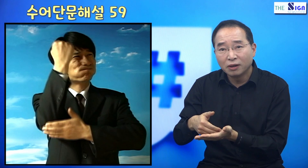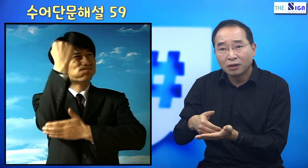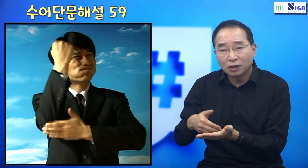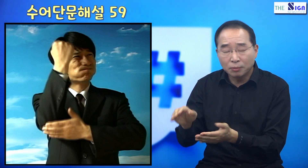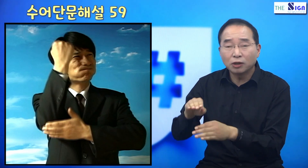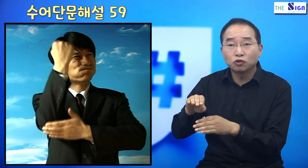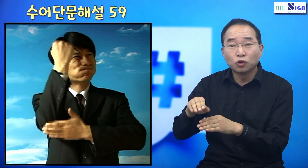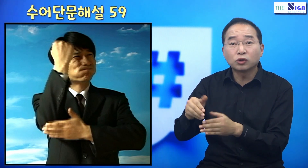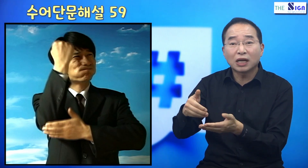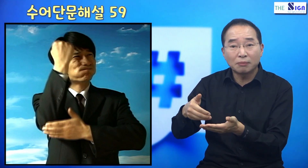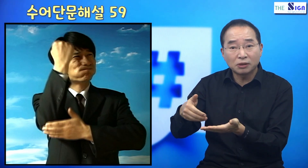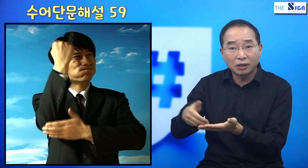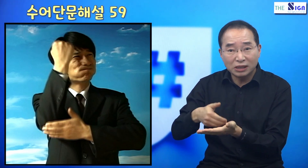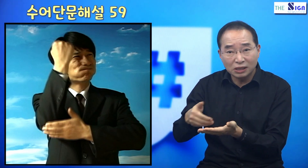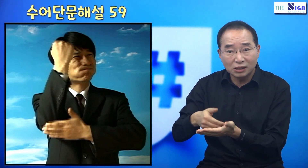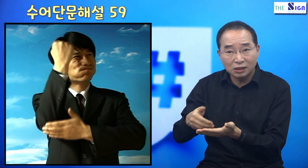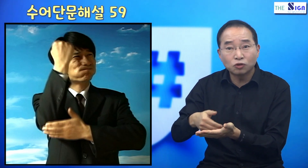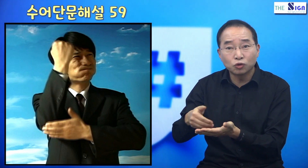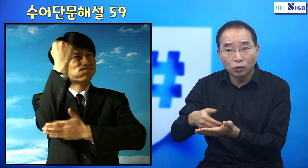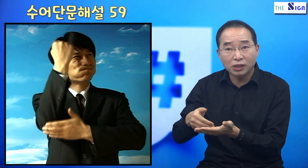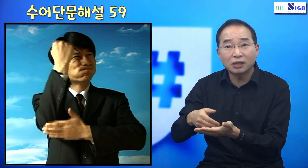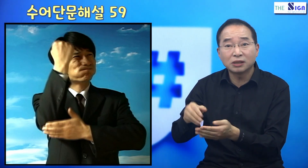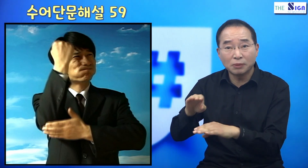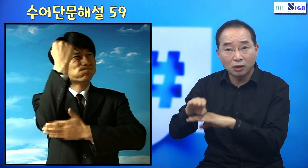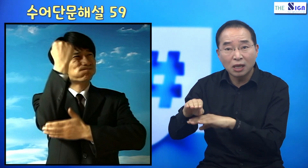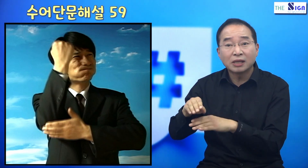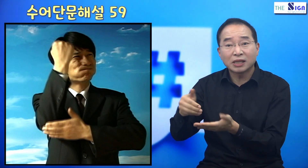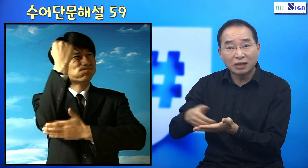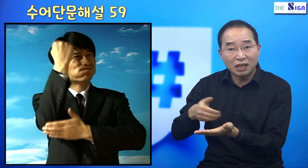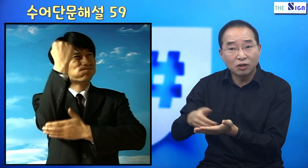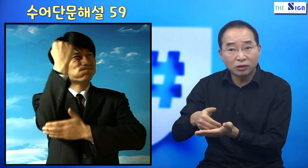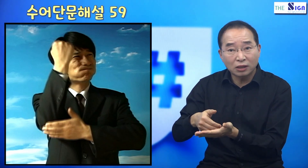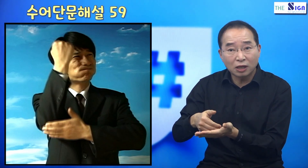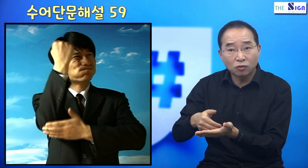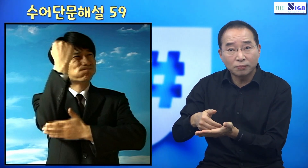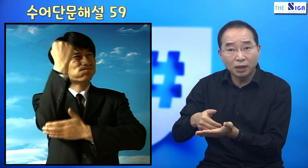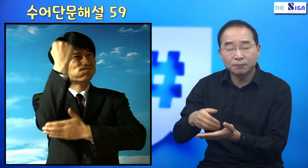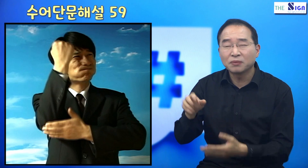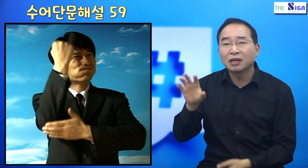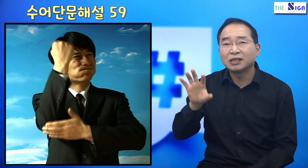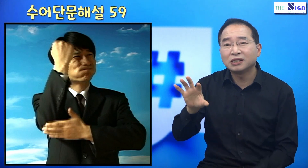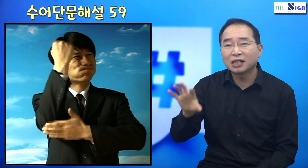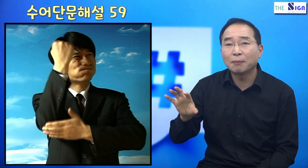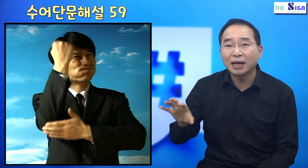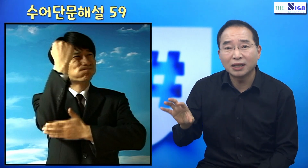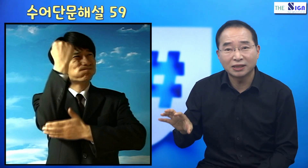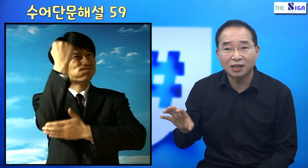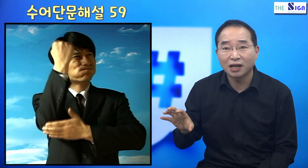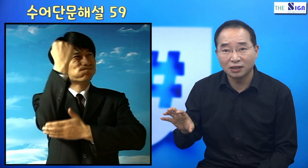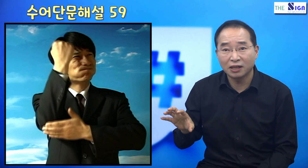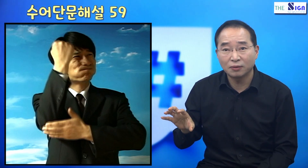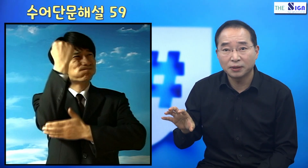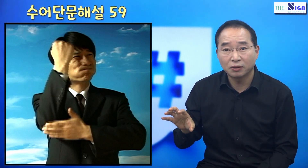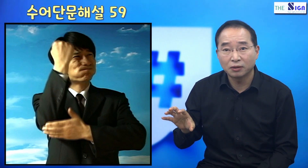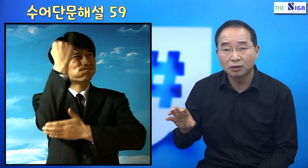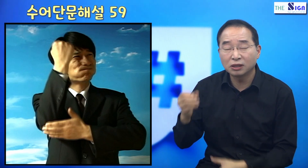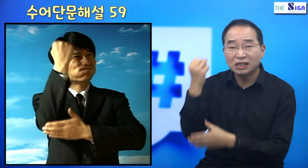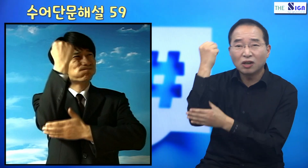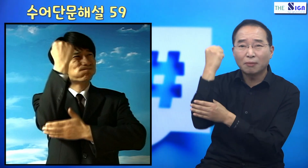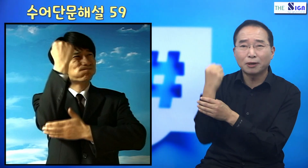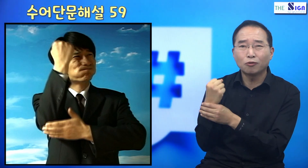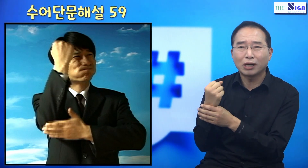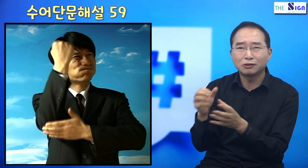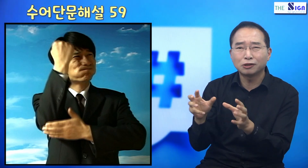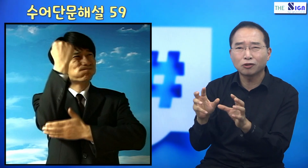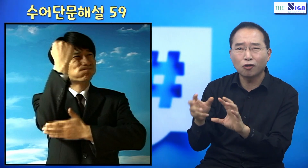표현이에요. 그러면 중고차 하면서 이 중고차를 쓰면 차인데 이거 됐다고 그러면 기스가 많이 난 차라는 개념이에요. 그래서